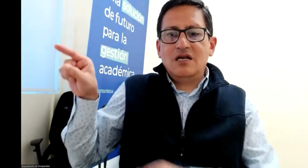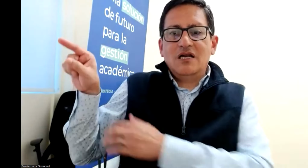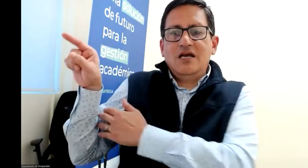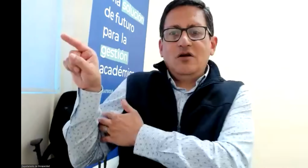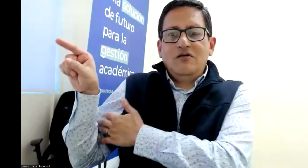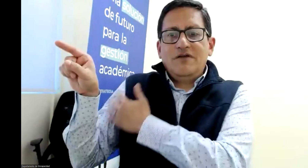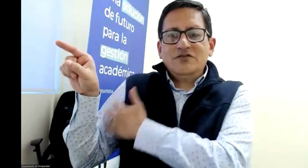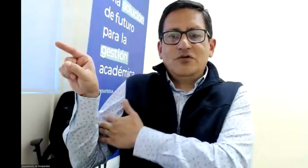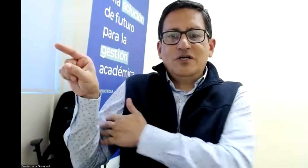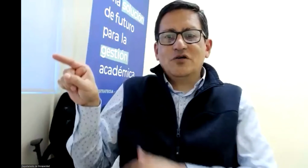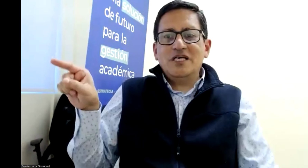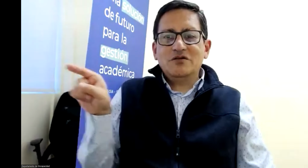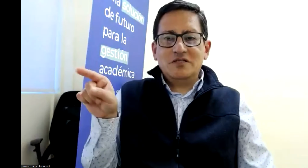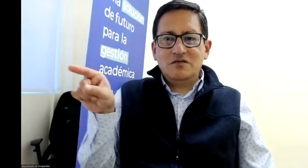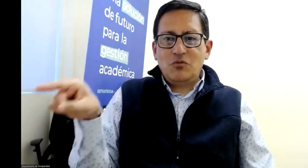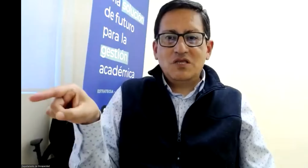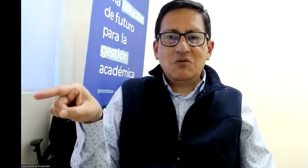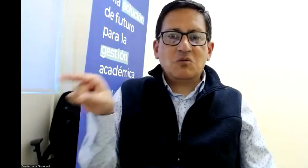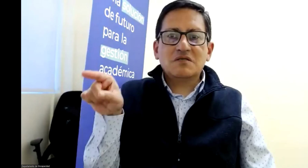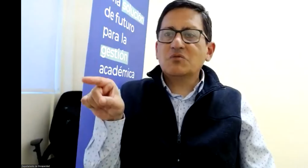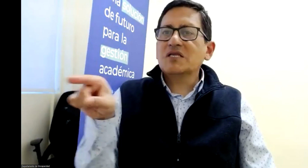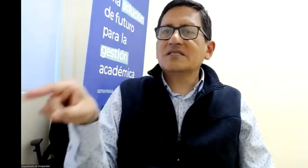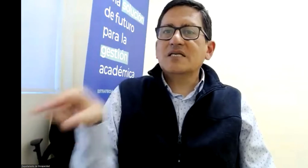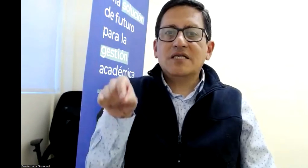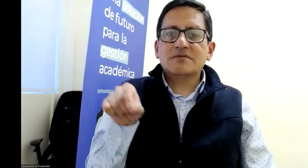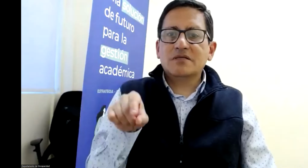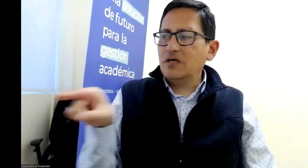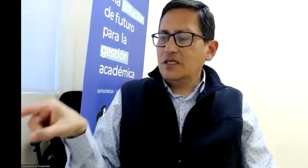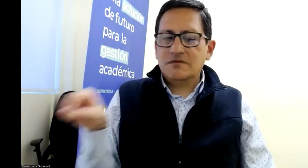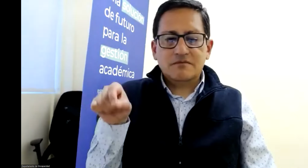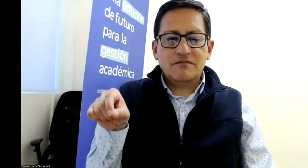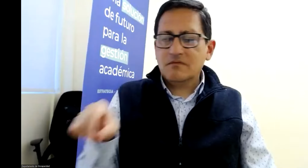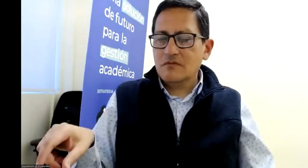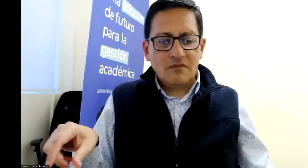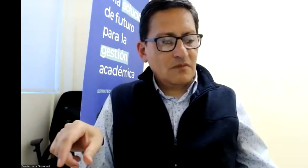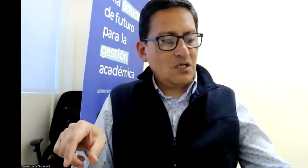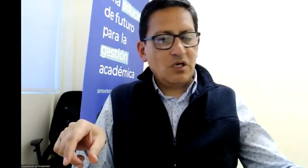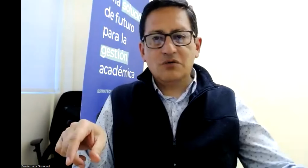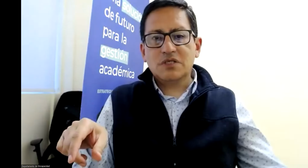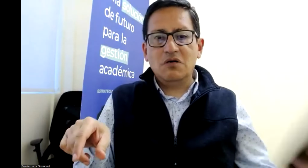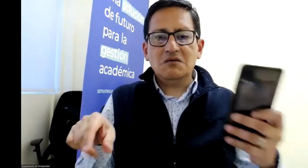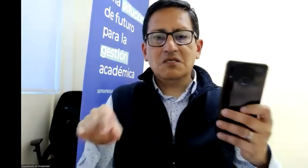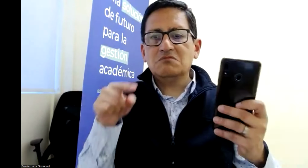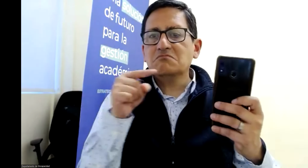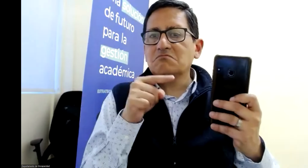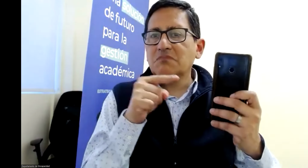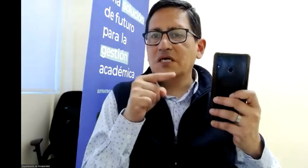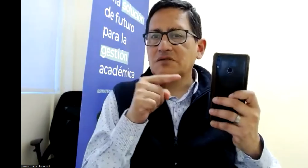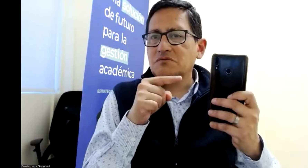el brazo encogido cierto y apuntámonos cierto porque está cerquita cierto aquí tengo aquí un celular esto eso